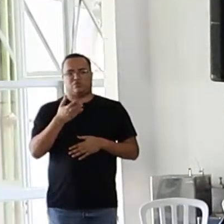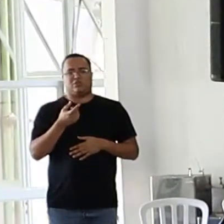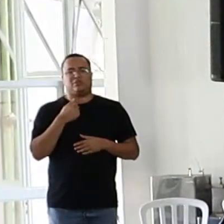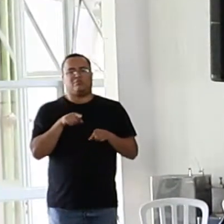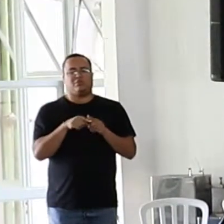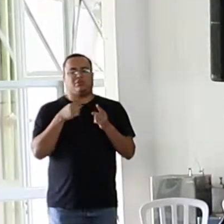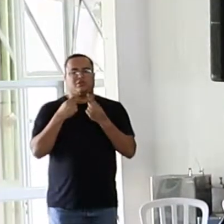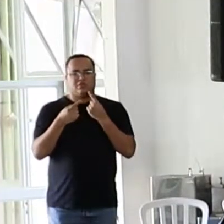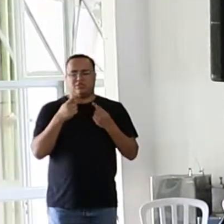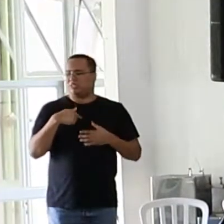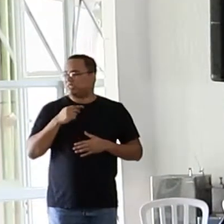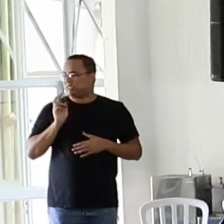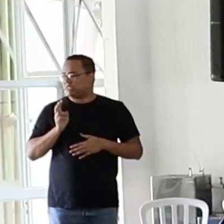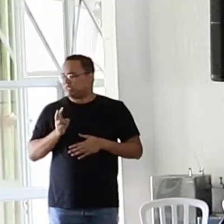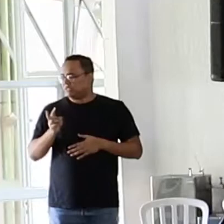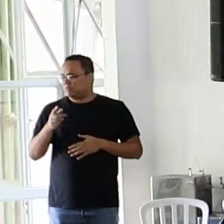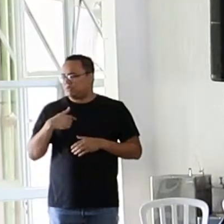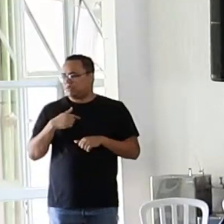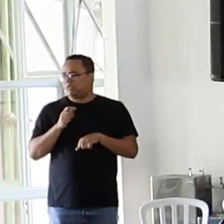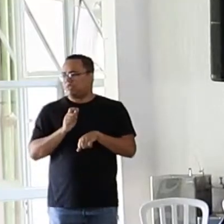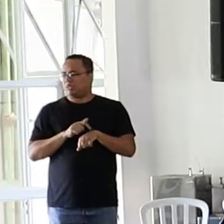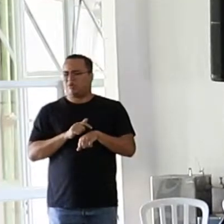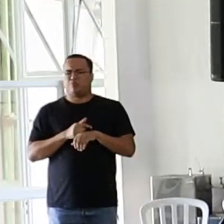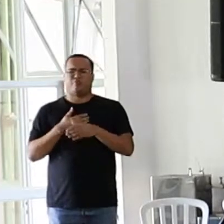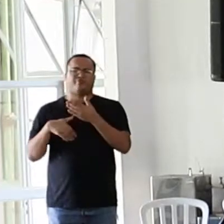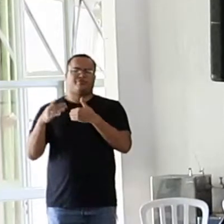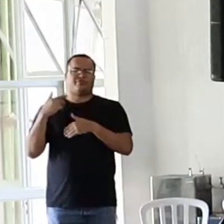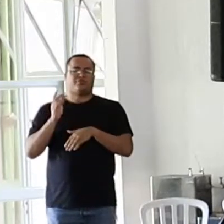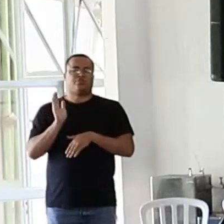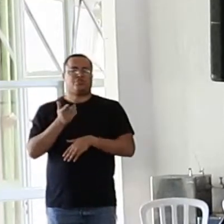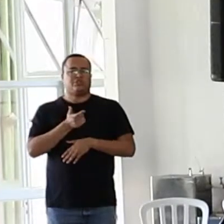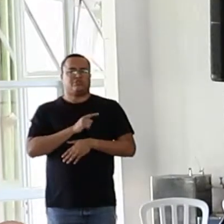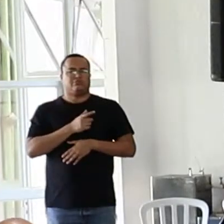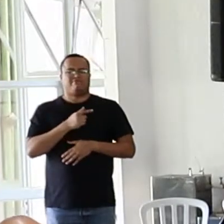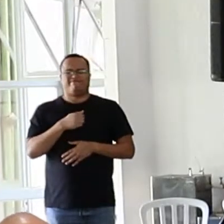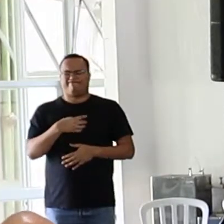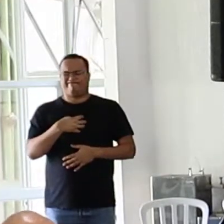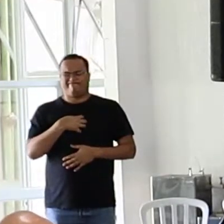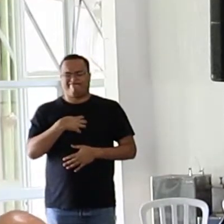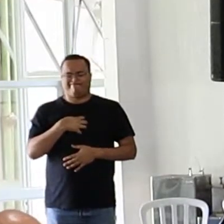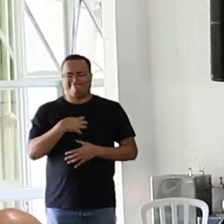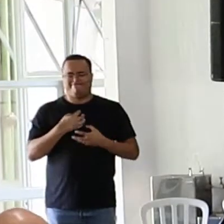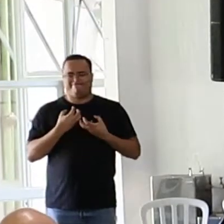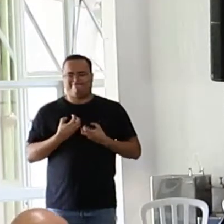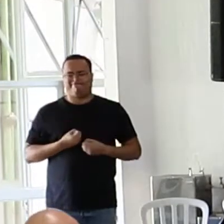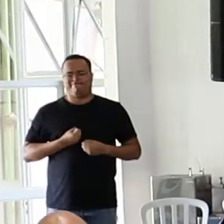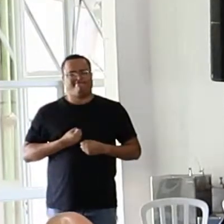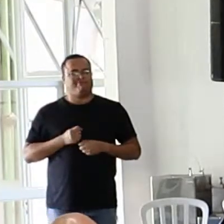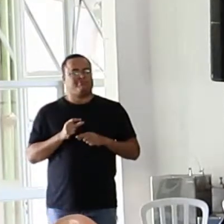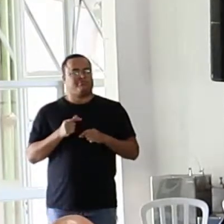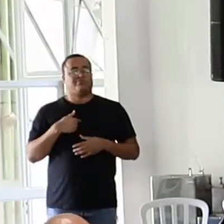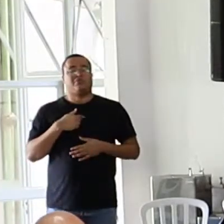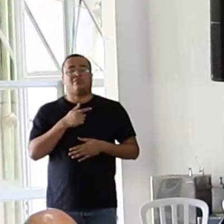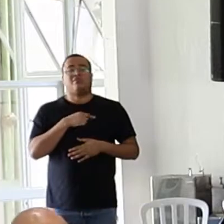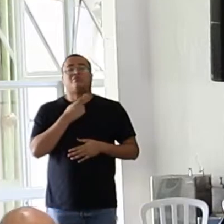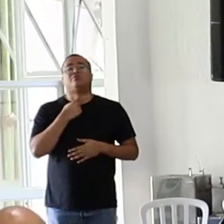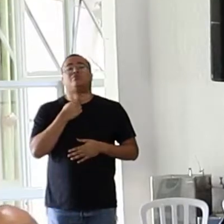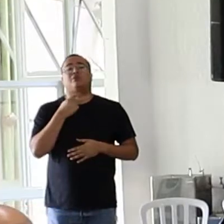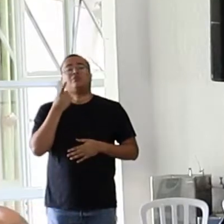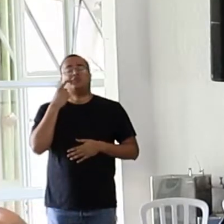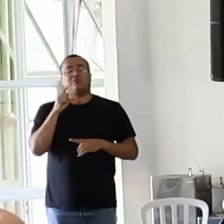citado por ele e sempre há muito tempo para ver essa a angústia eu posso dizer um pouco dessa vontade